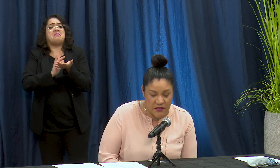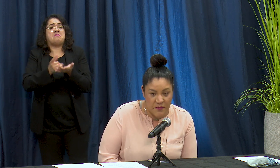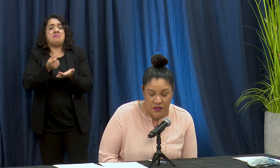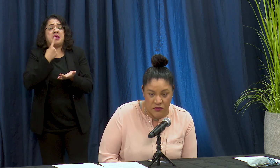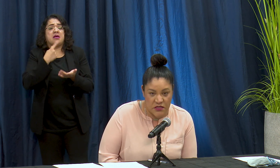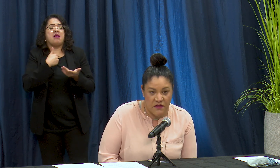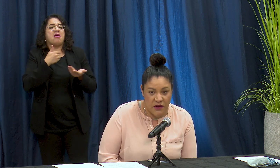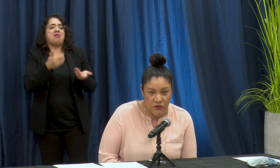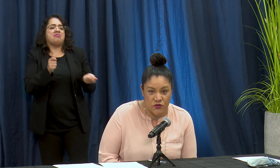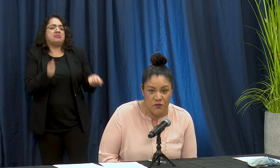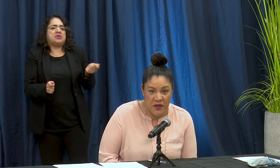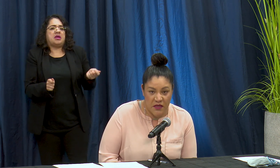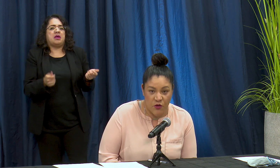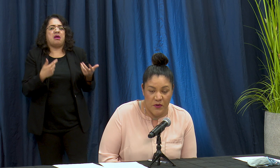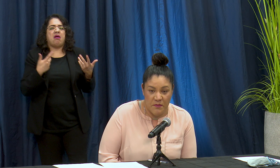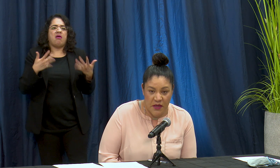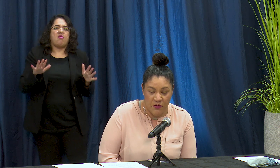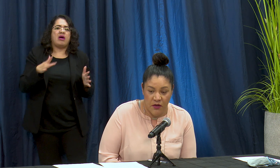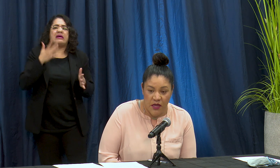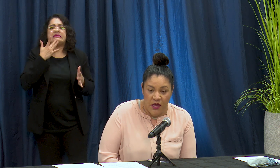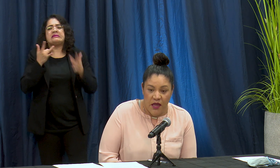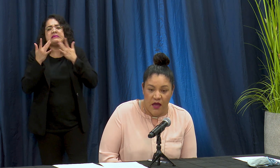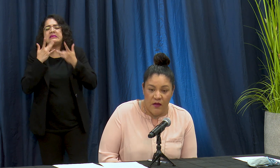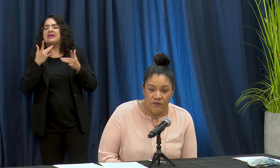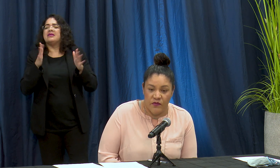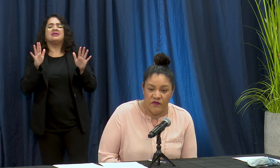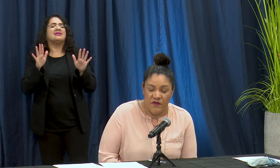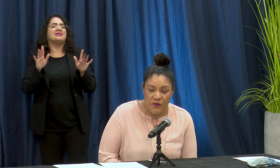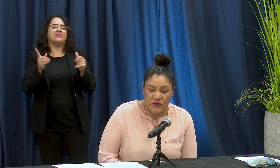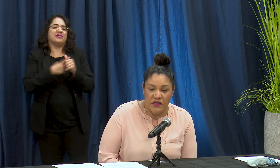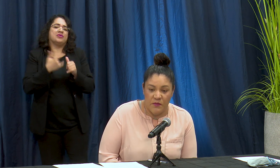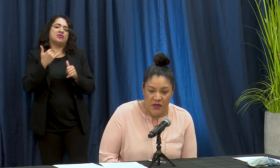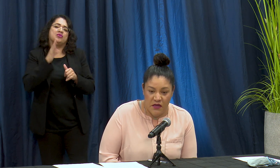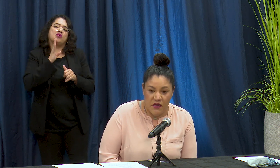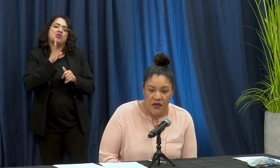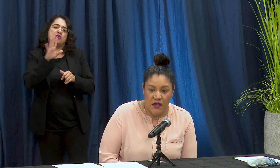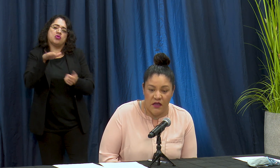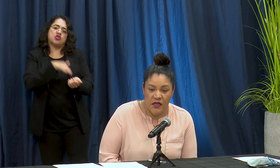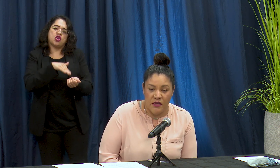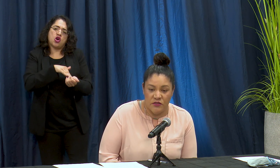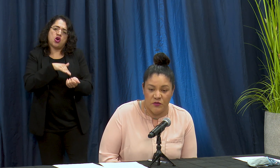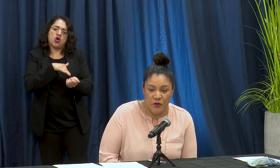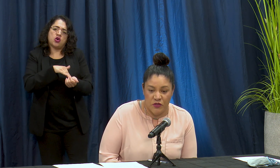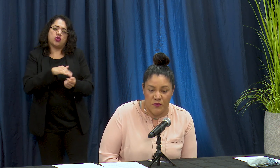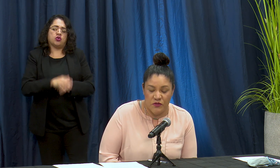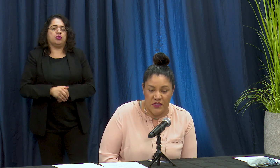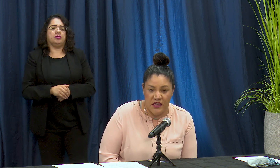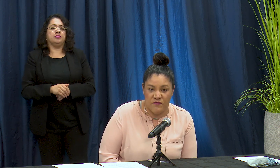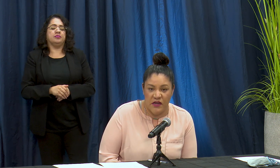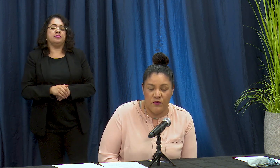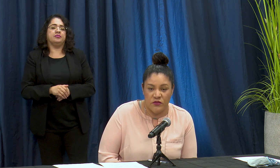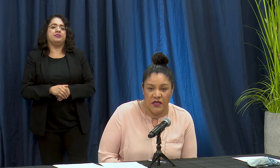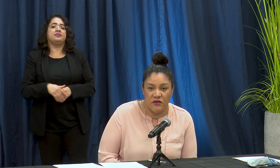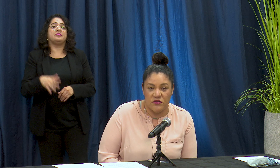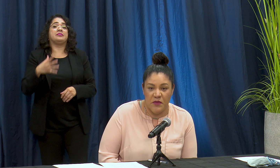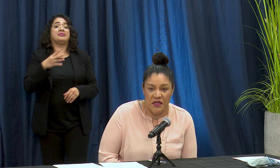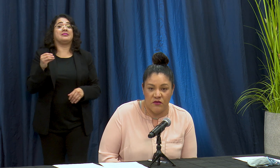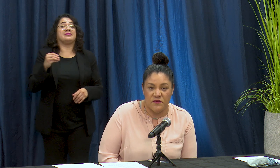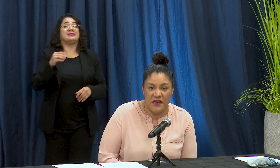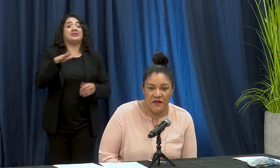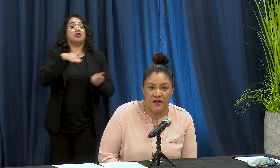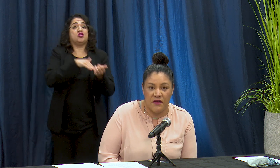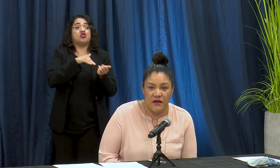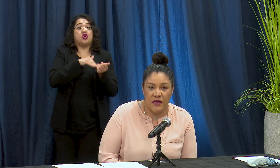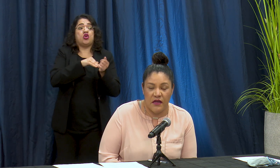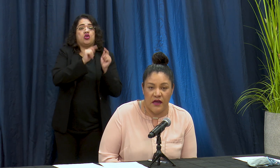plan de tratamiento sin hablar con su médico primero. Sabemos que también en estos próximos días veremos que los